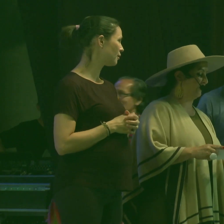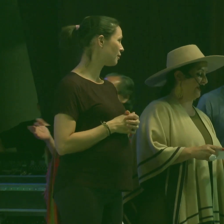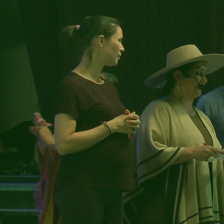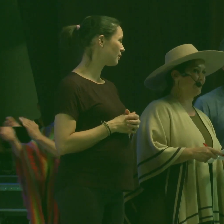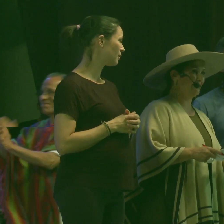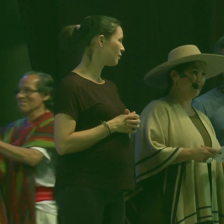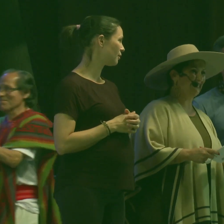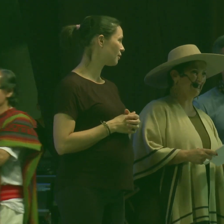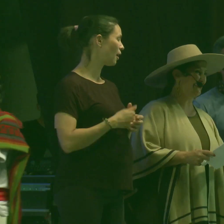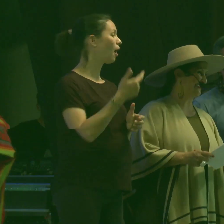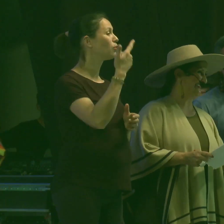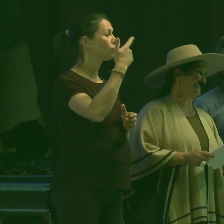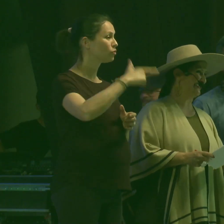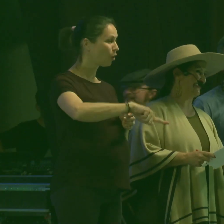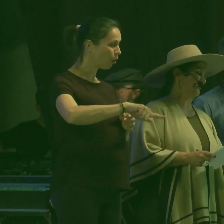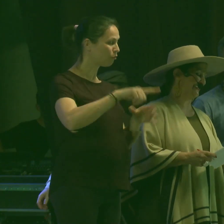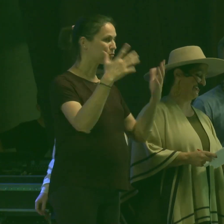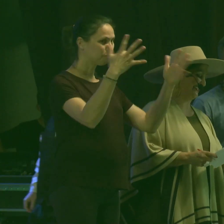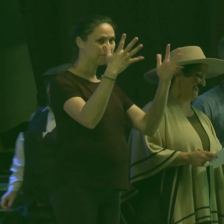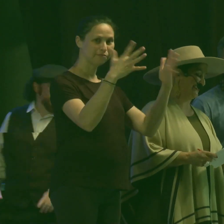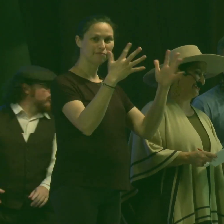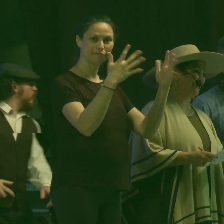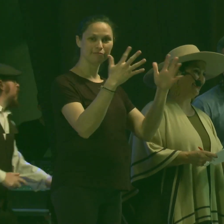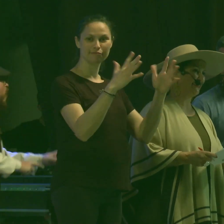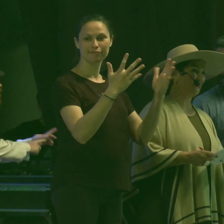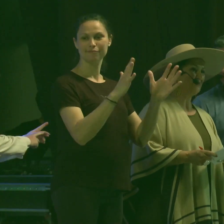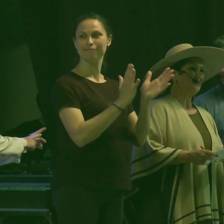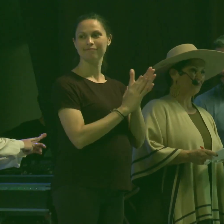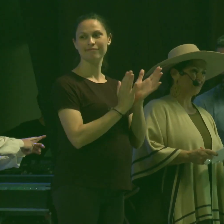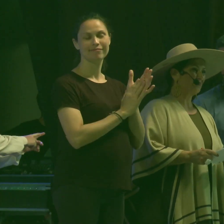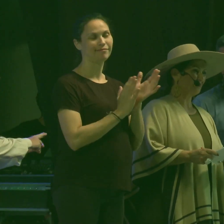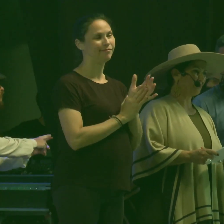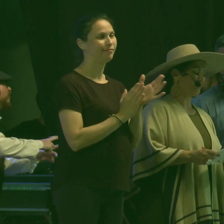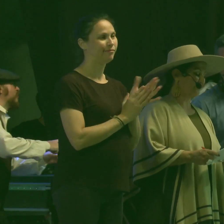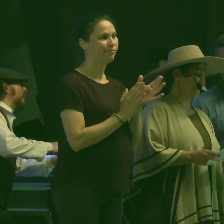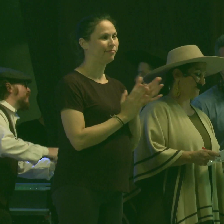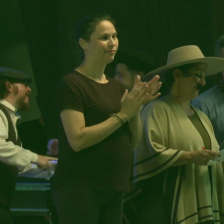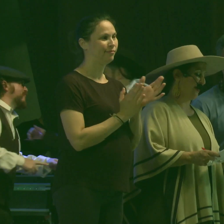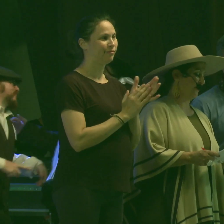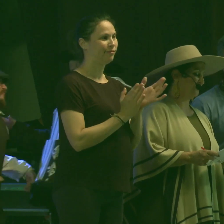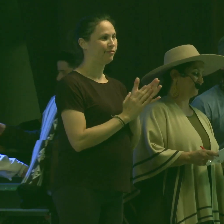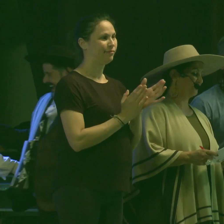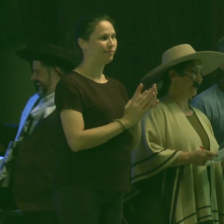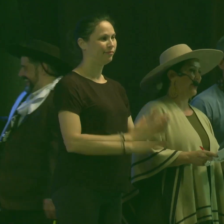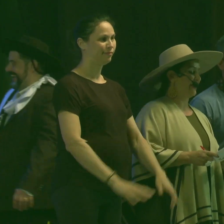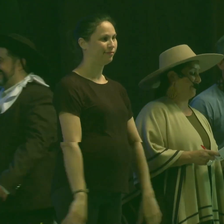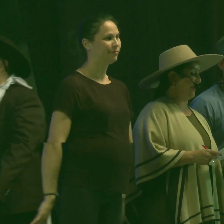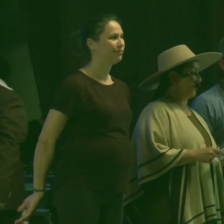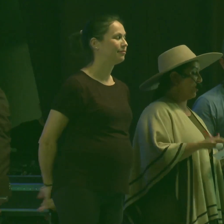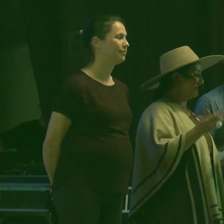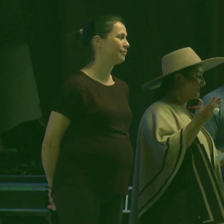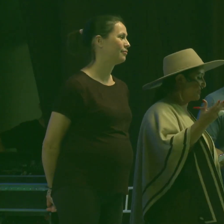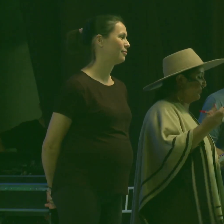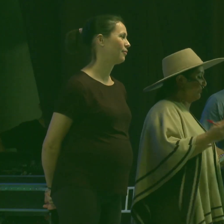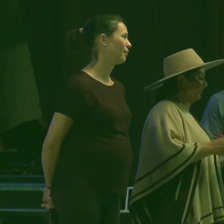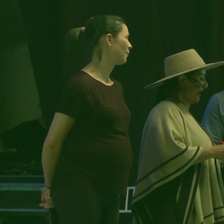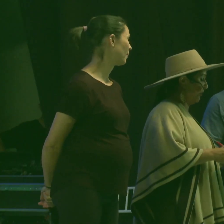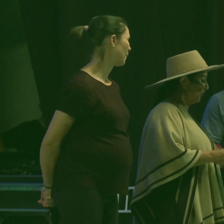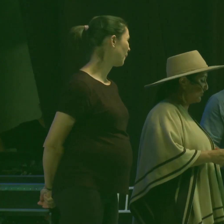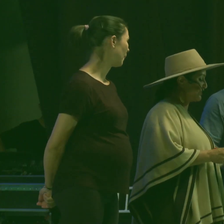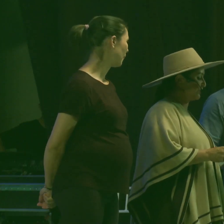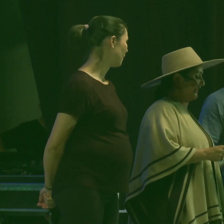De novo, aquela salva de palmas, Festival Canto de Luz. E a melhor obra sobre